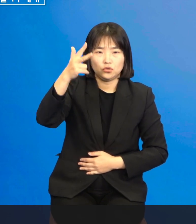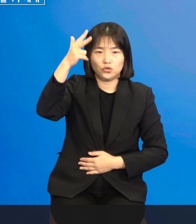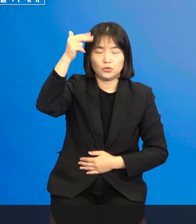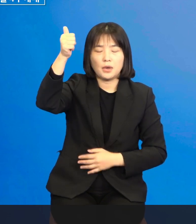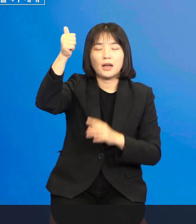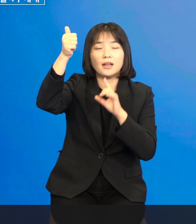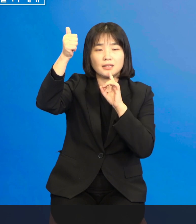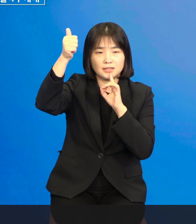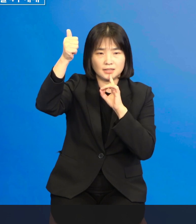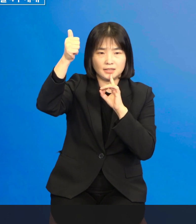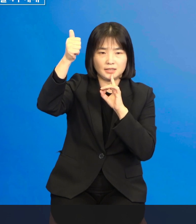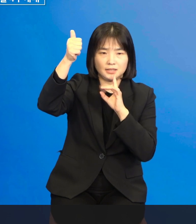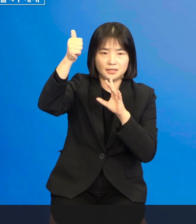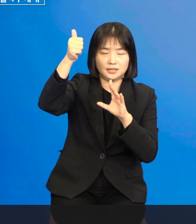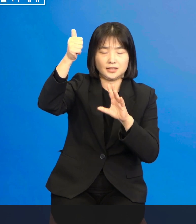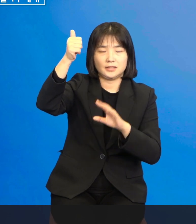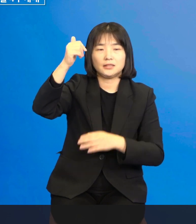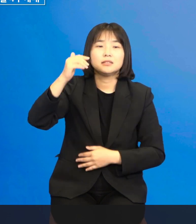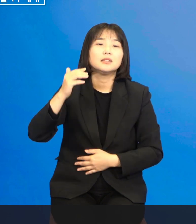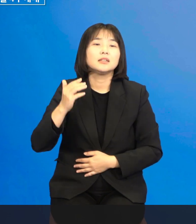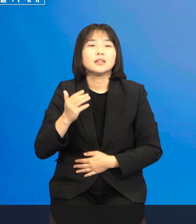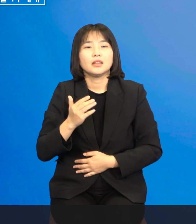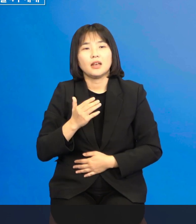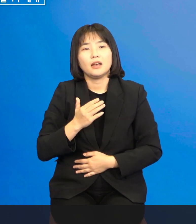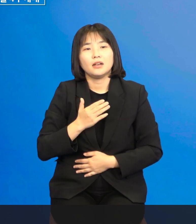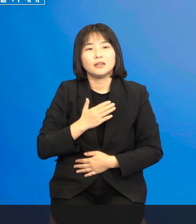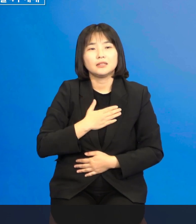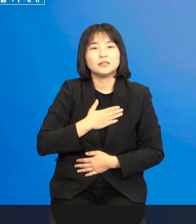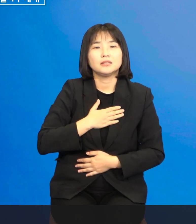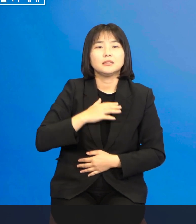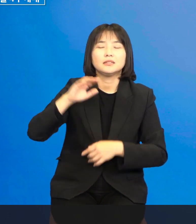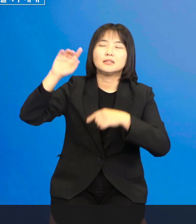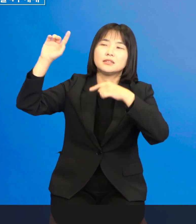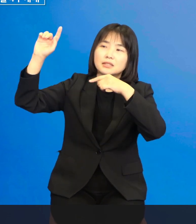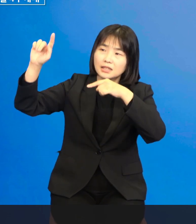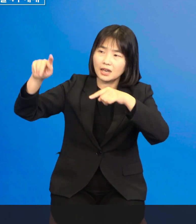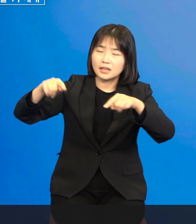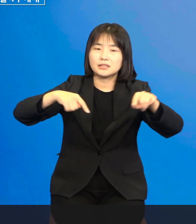오직 주만이 나를 다스리네.